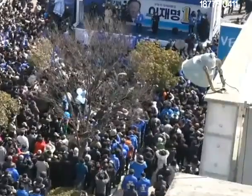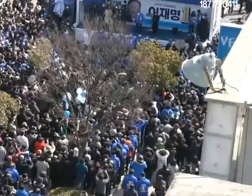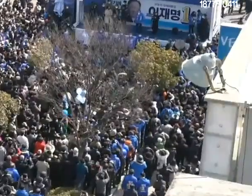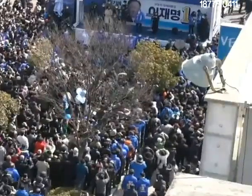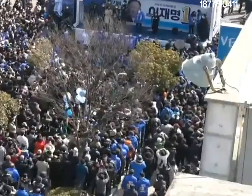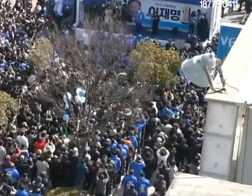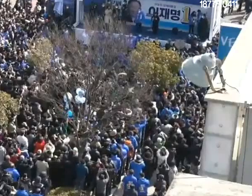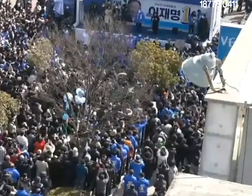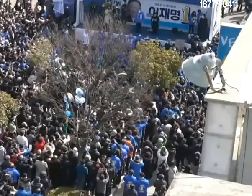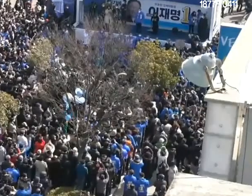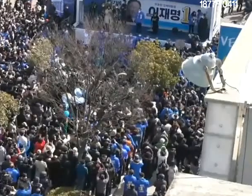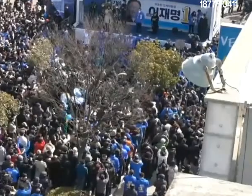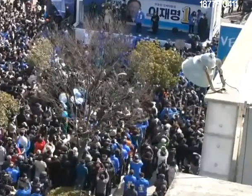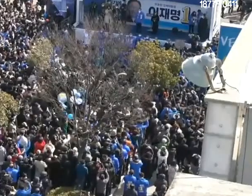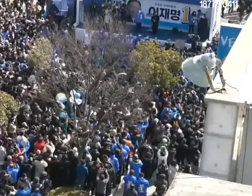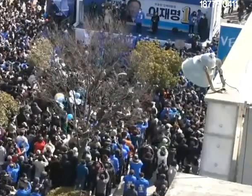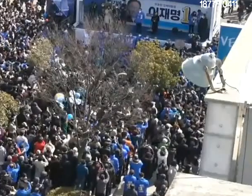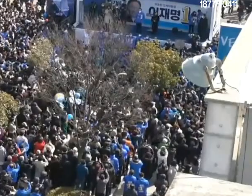반갑습니다.